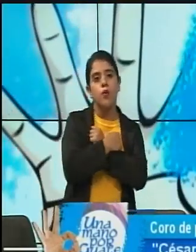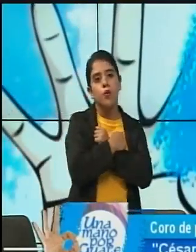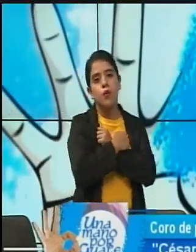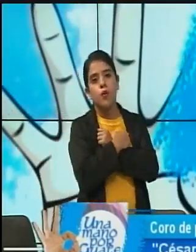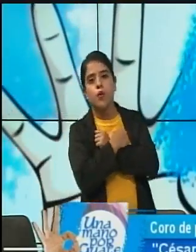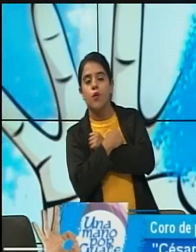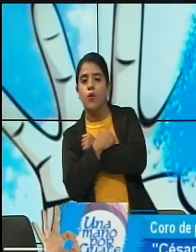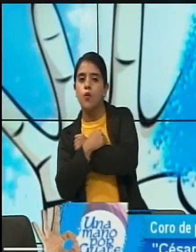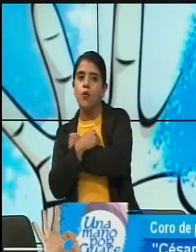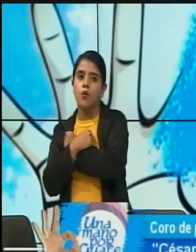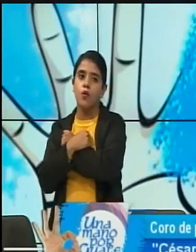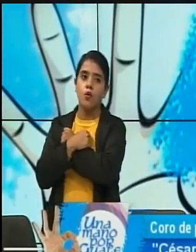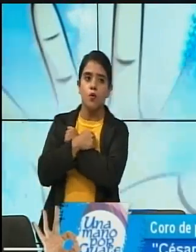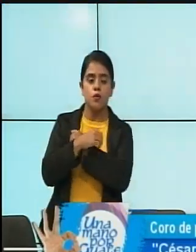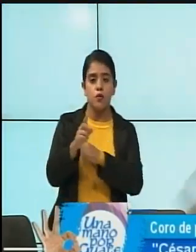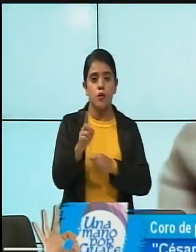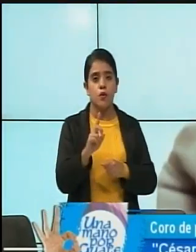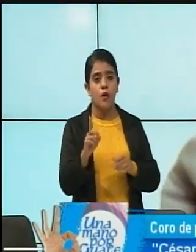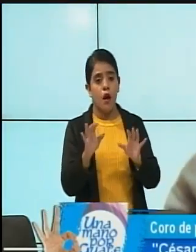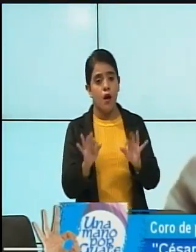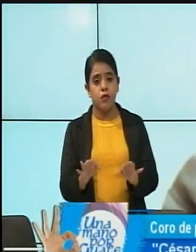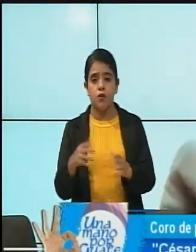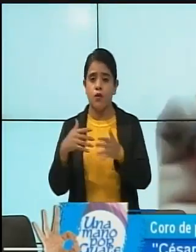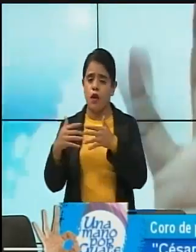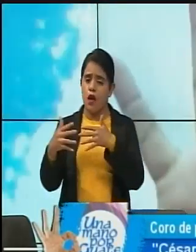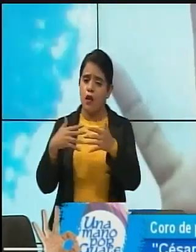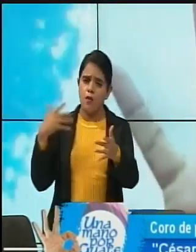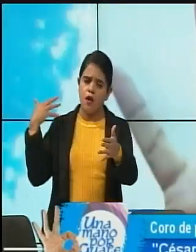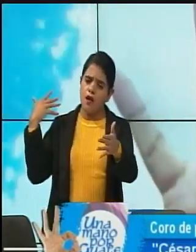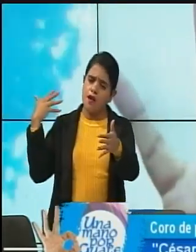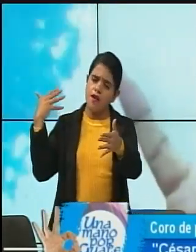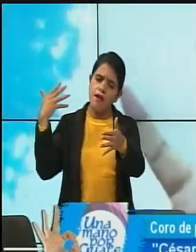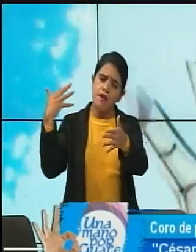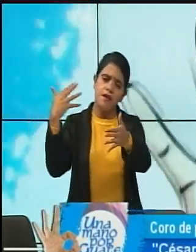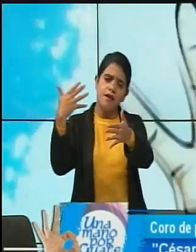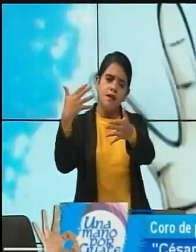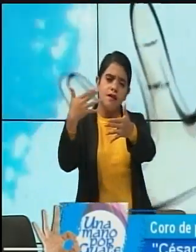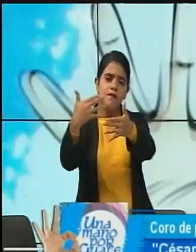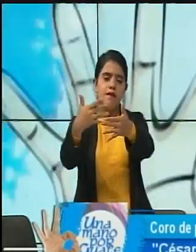barreras. No mires atrás.